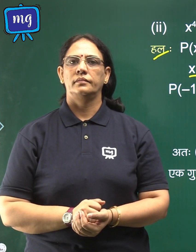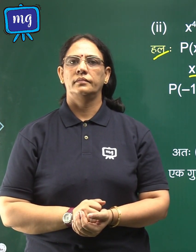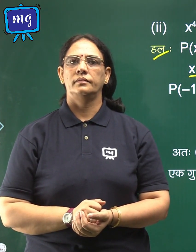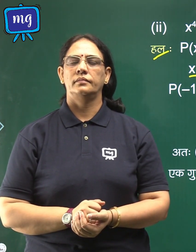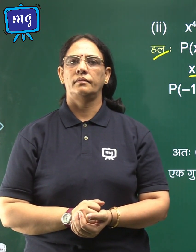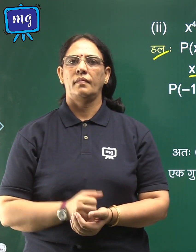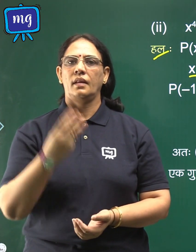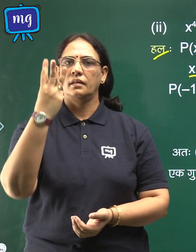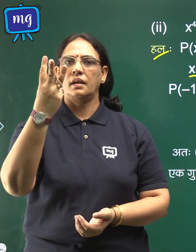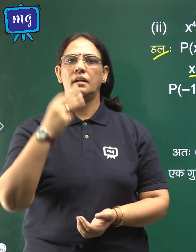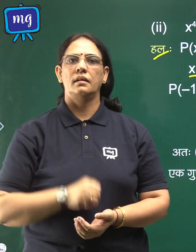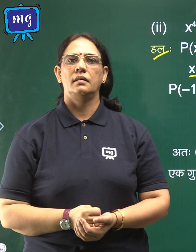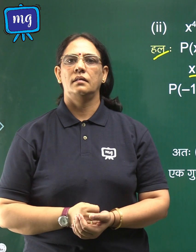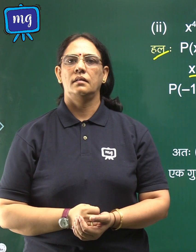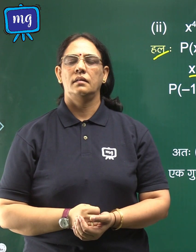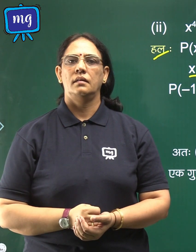3